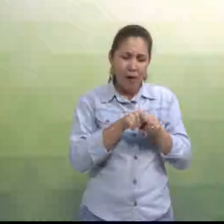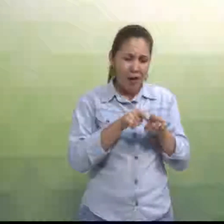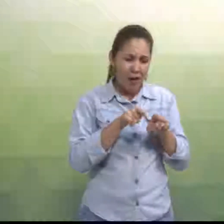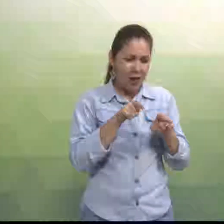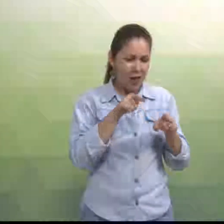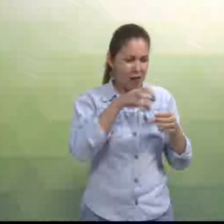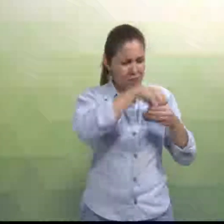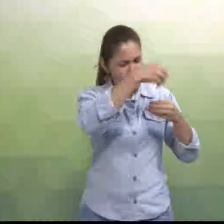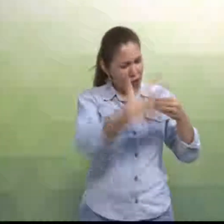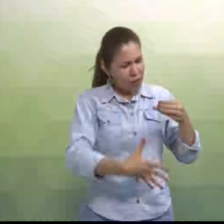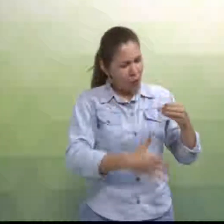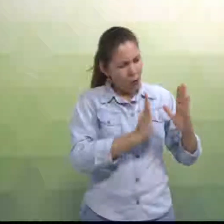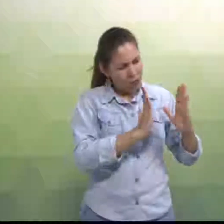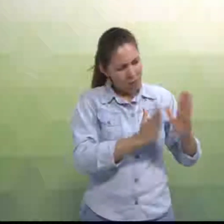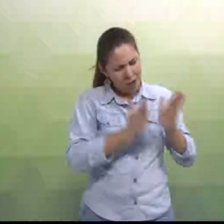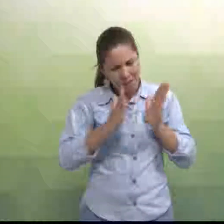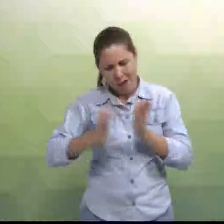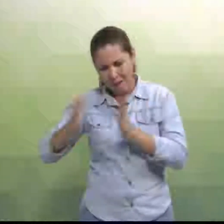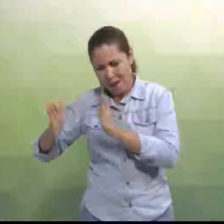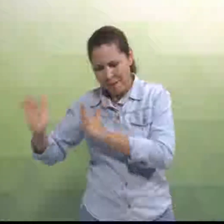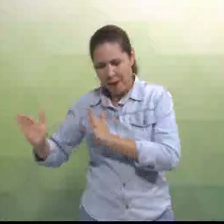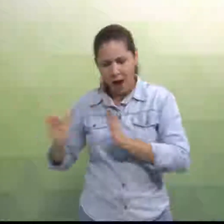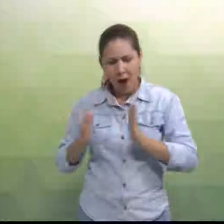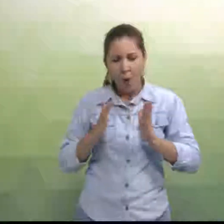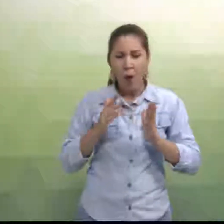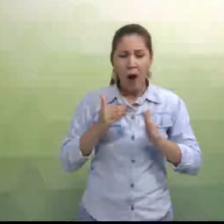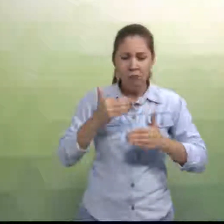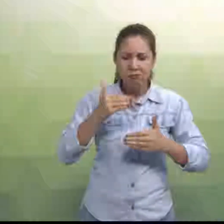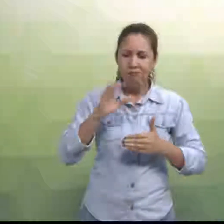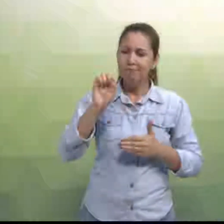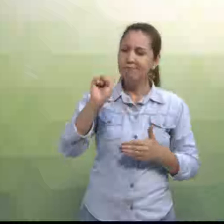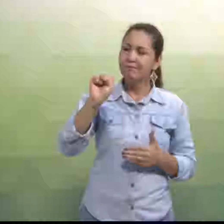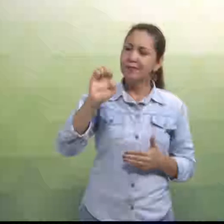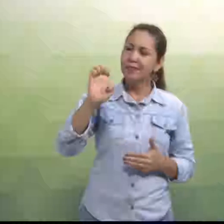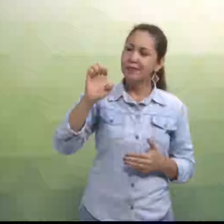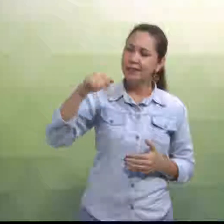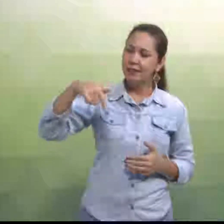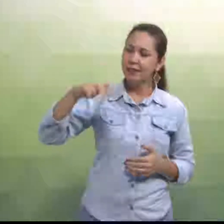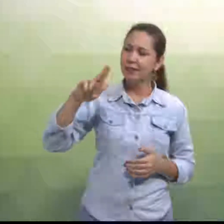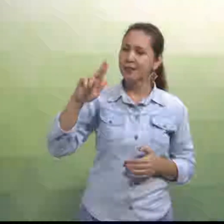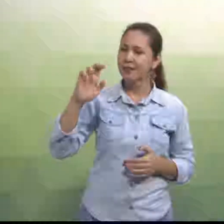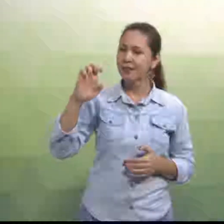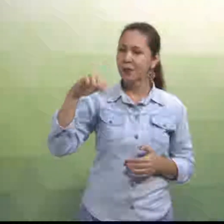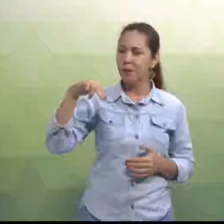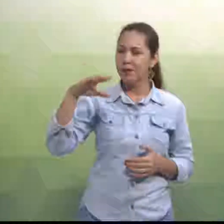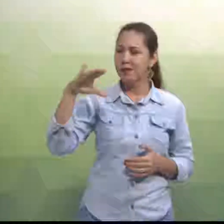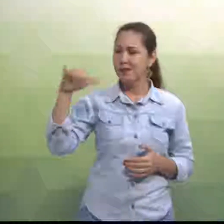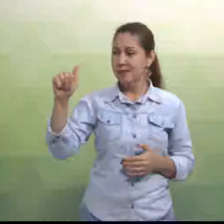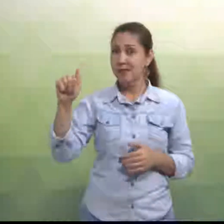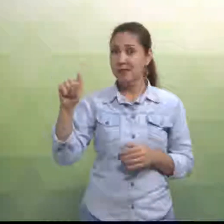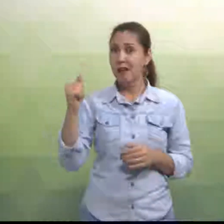qual o conteúdo, o que trabalhar, qual a sequência a ser